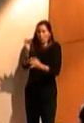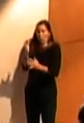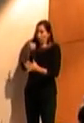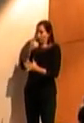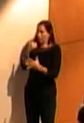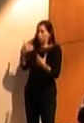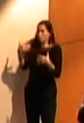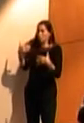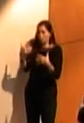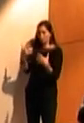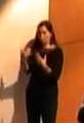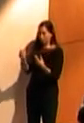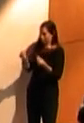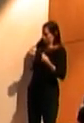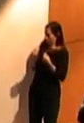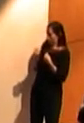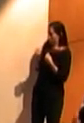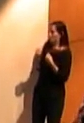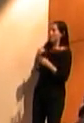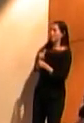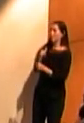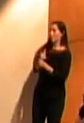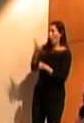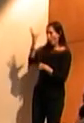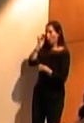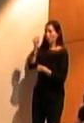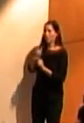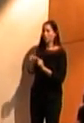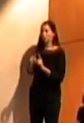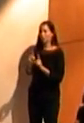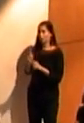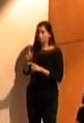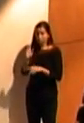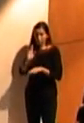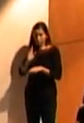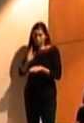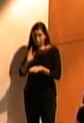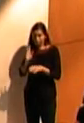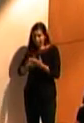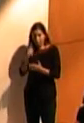nous permet en fait, de prendre conscience aussi de choses qui finalement nous impactent tous.